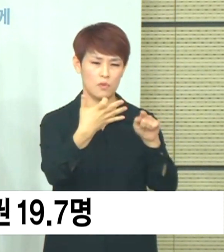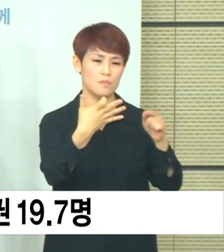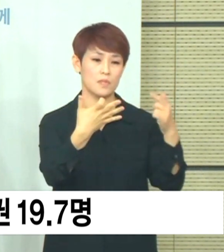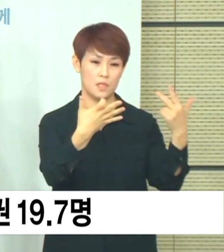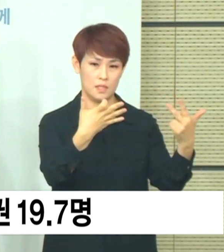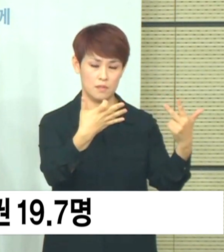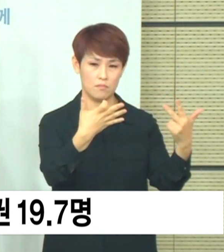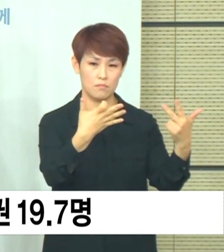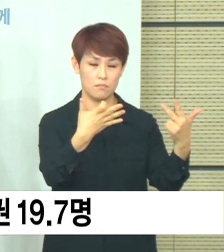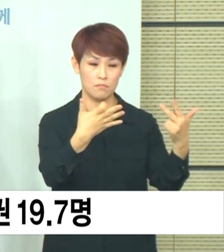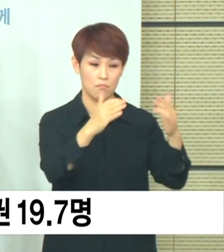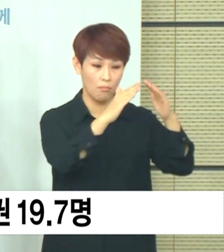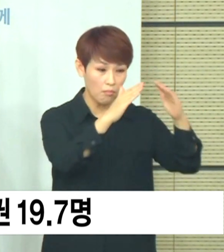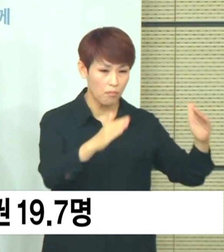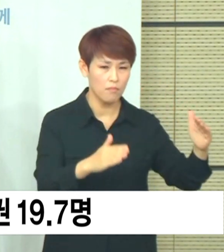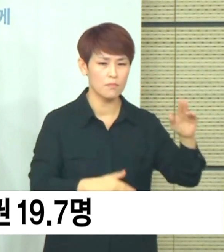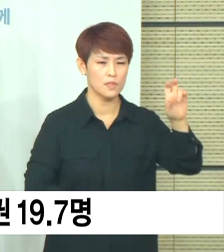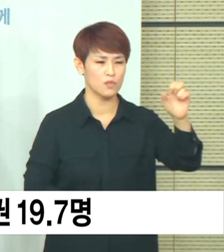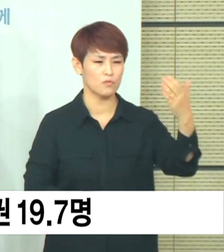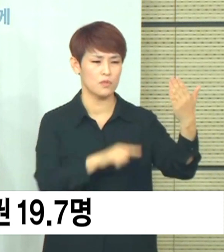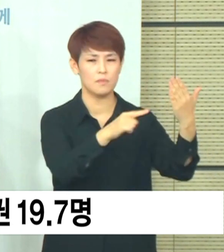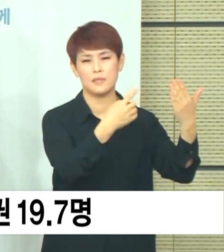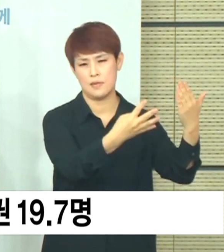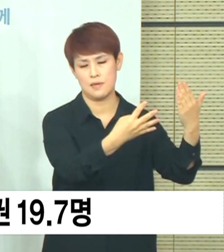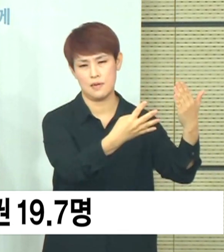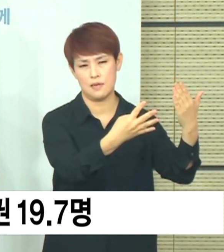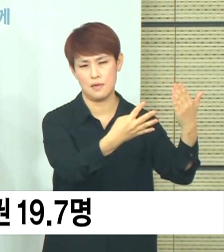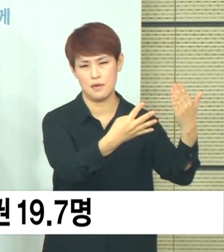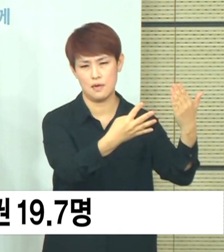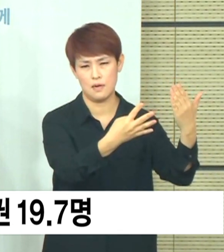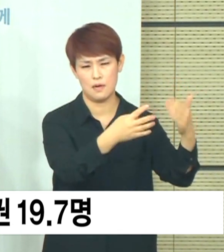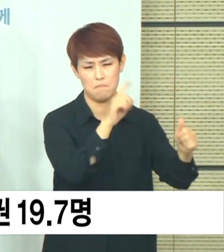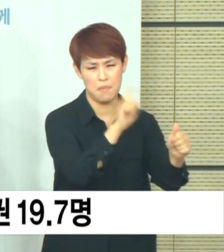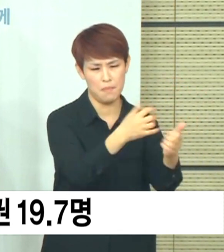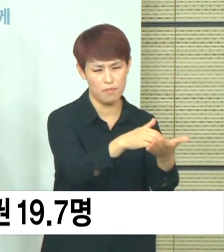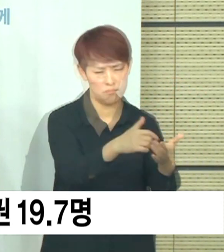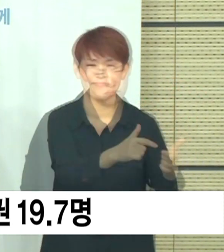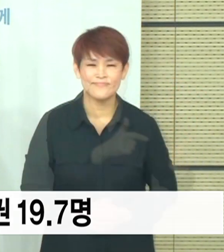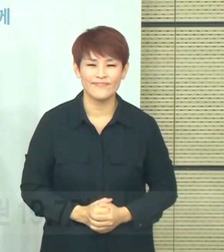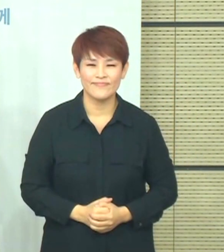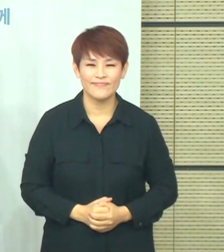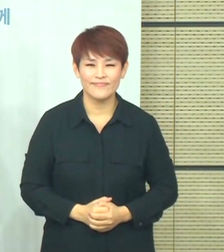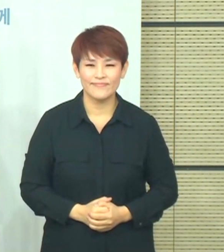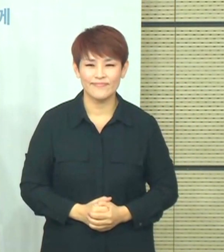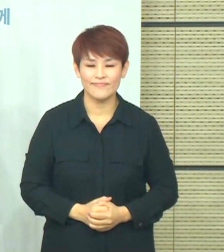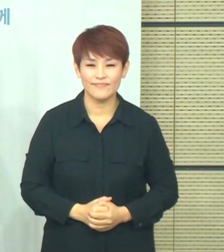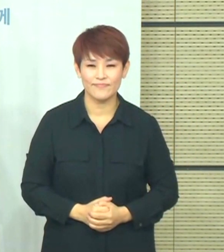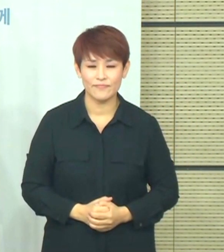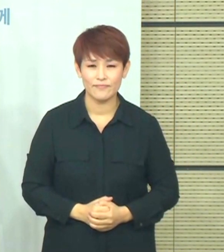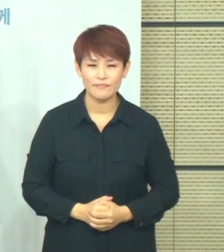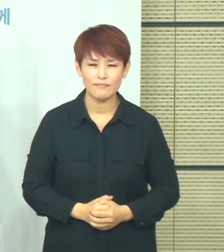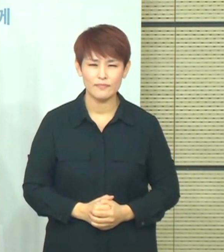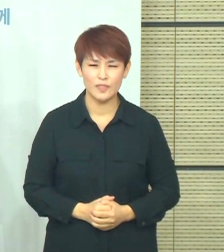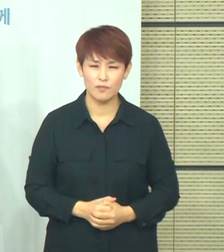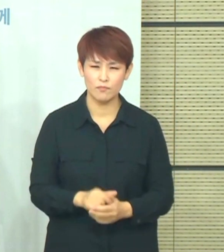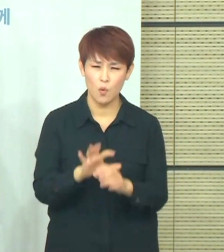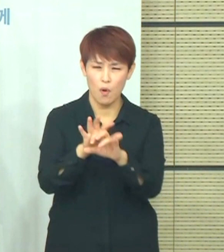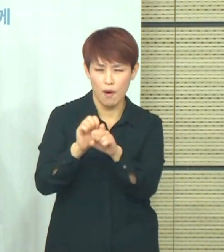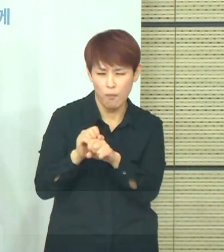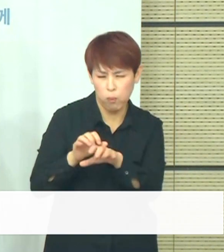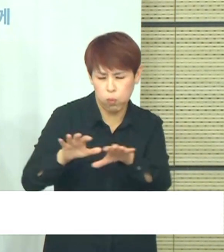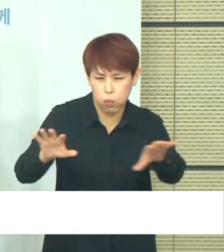19.7명, 호남권이 29.4명 등으로 환자 발생이 많은 지역입니다. 3차 유행이